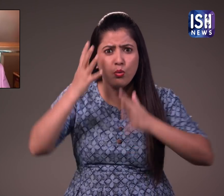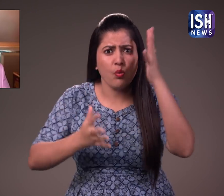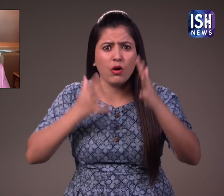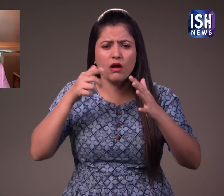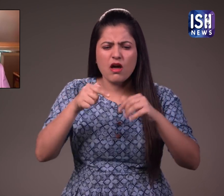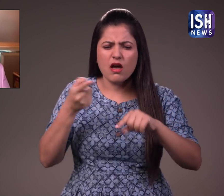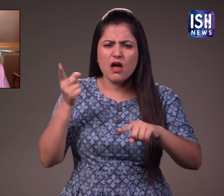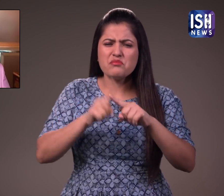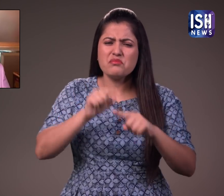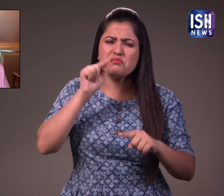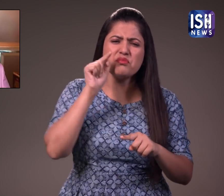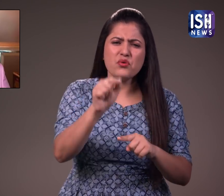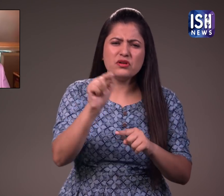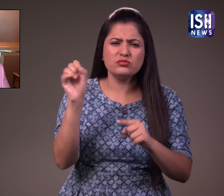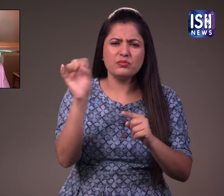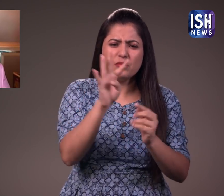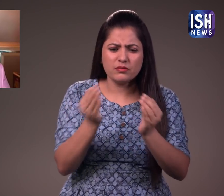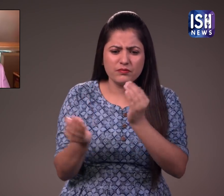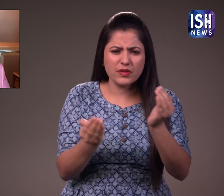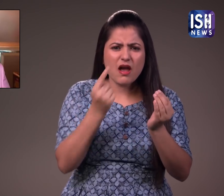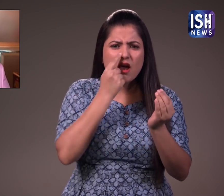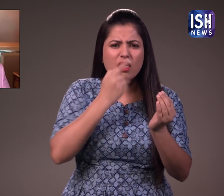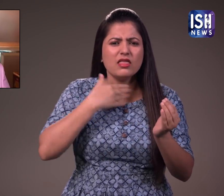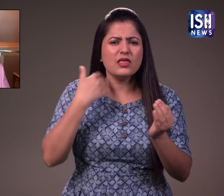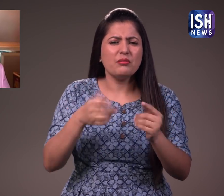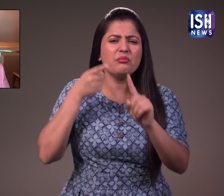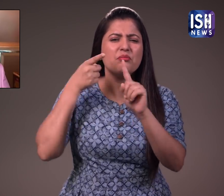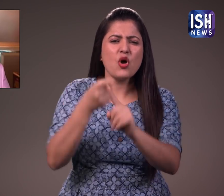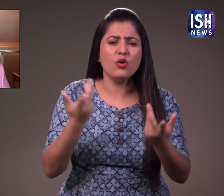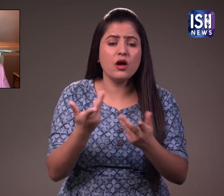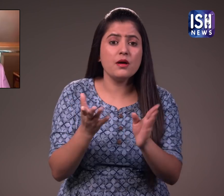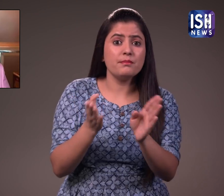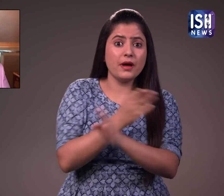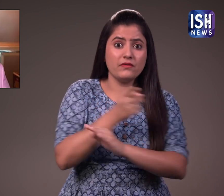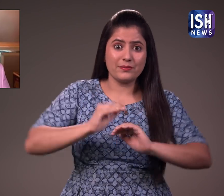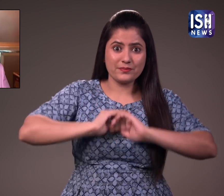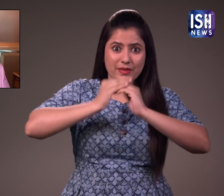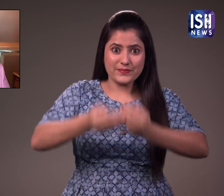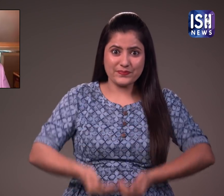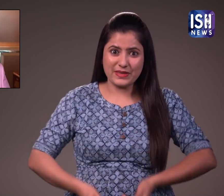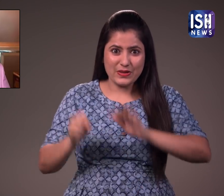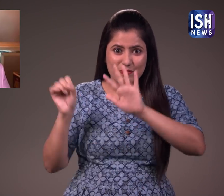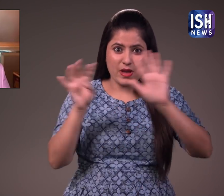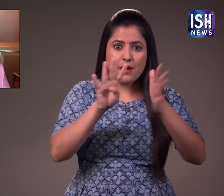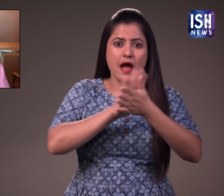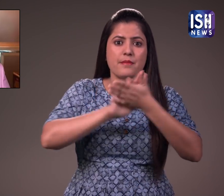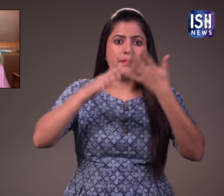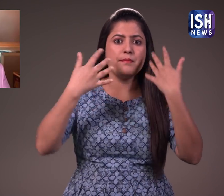समय से पहले पैदा होने और कई स्वास्ते समस्याओं से पीडित होने के कारण बच्ची की मृत्यों हो गए